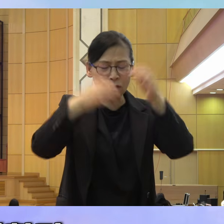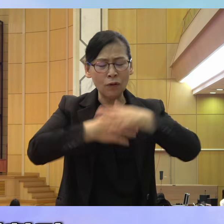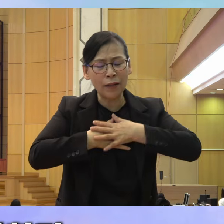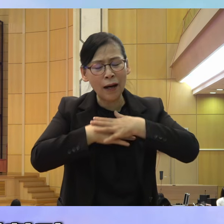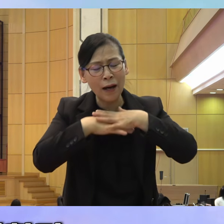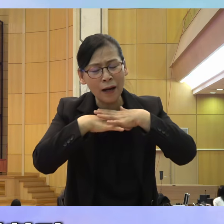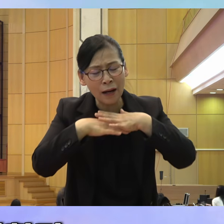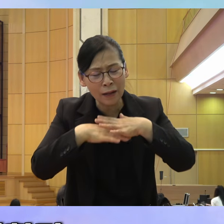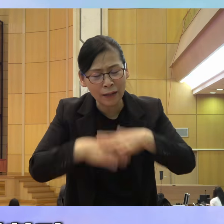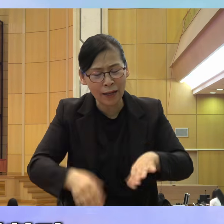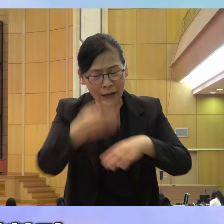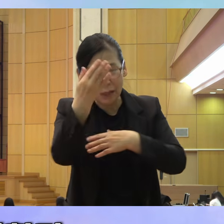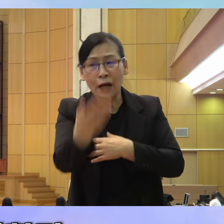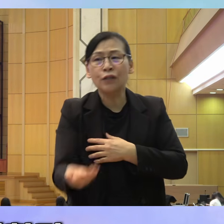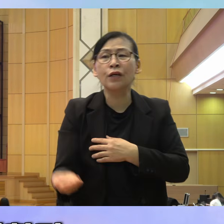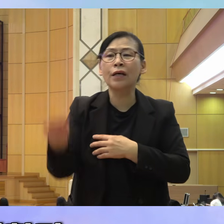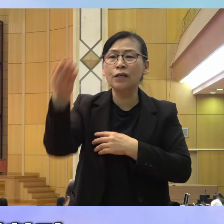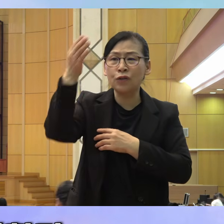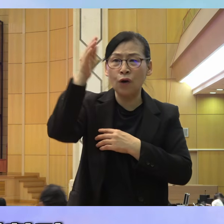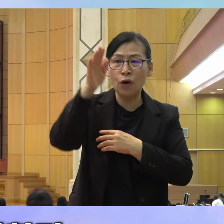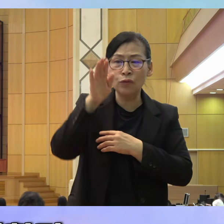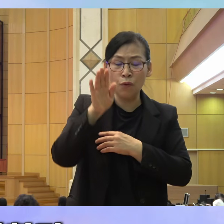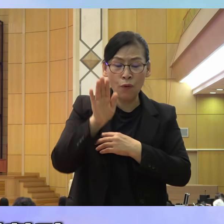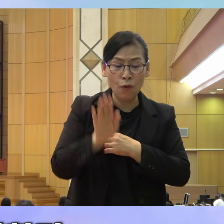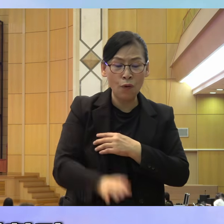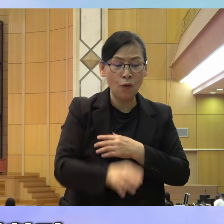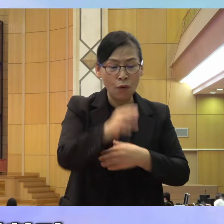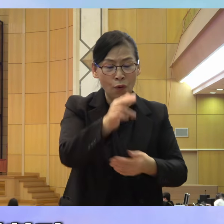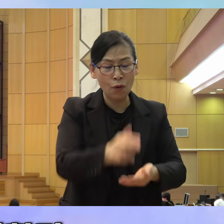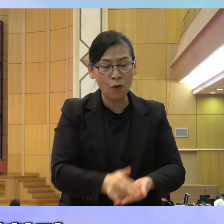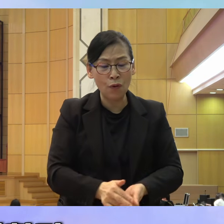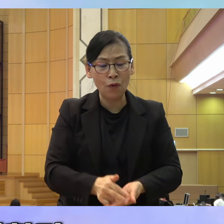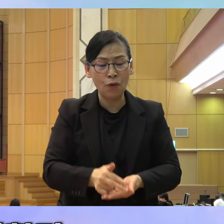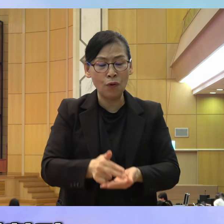작은 고난에 지쳐도